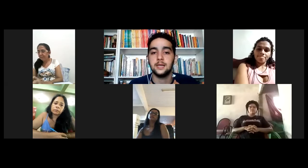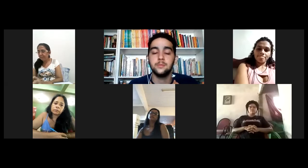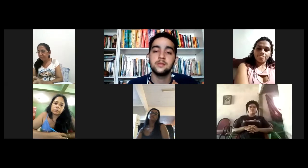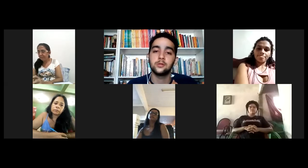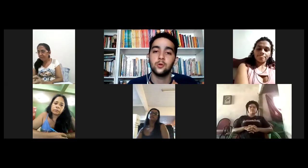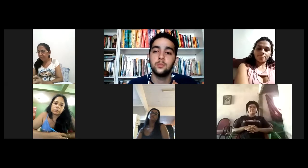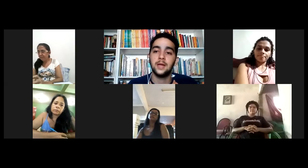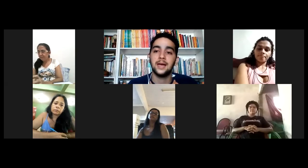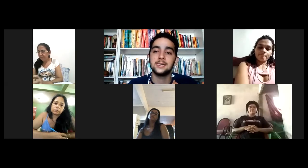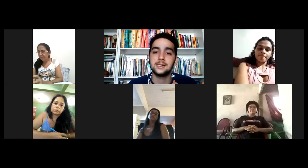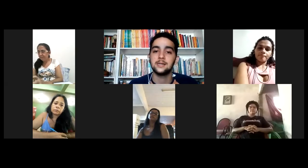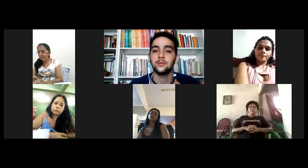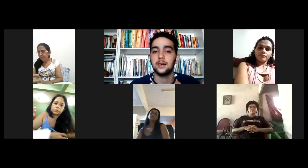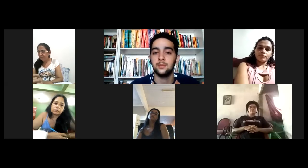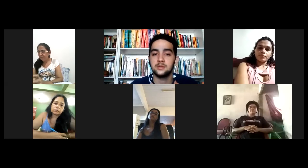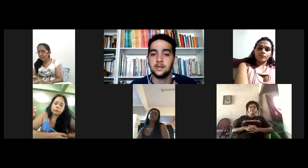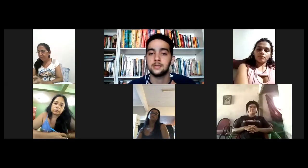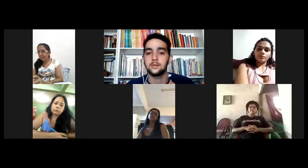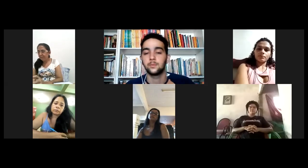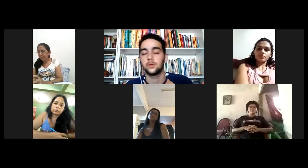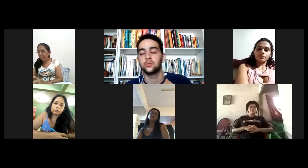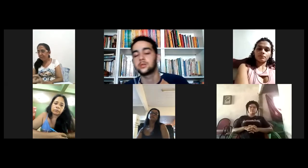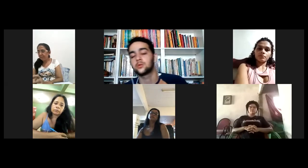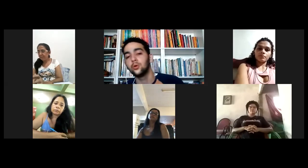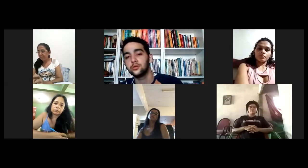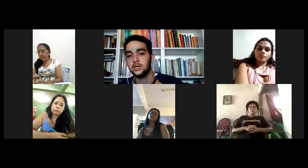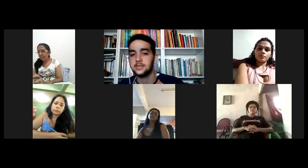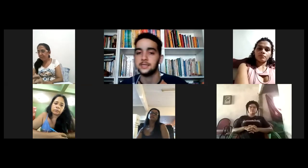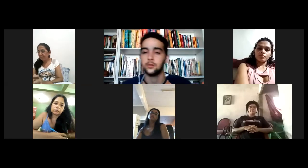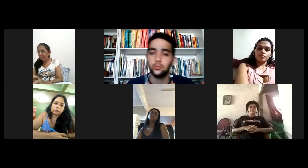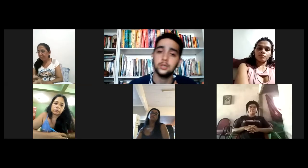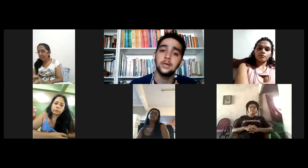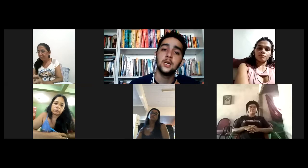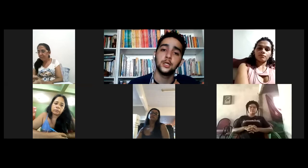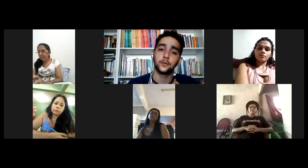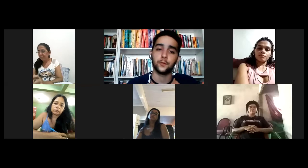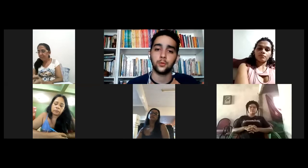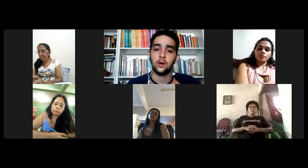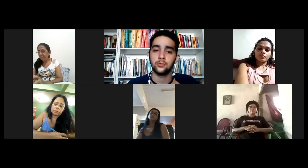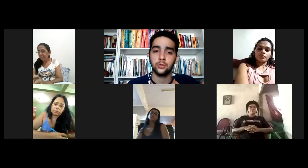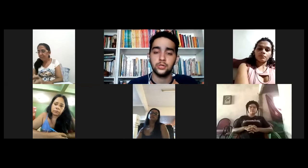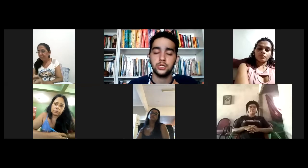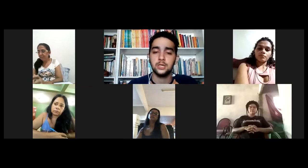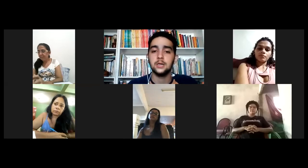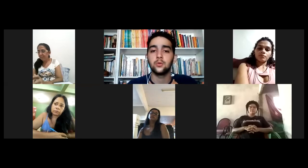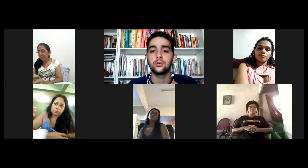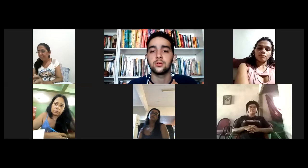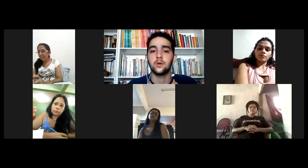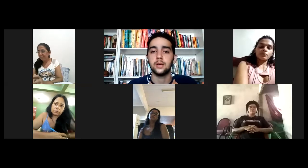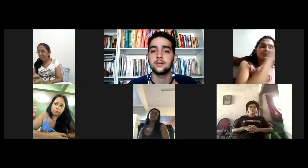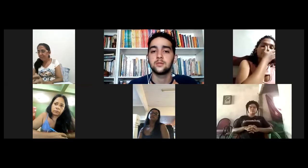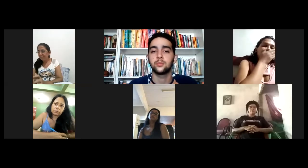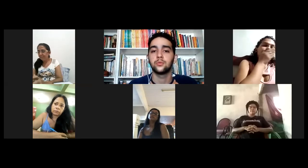importância da Libras e sobre a inserção da Libras nos cursos de licenciatura, de fonoaudiologia e